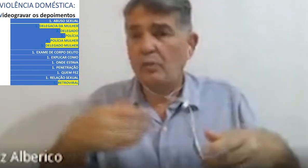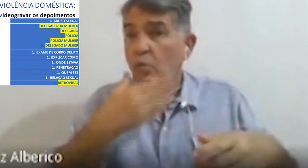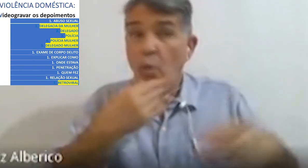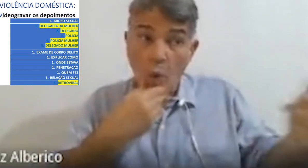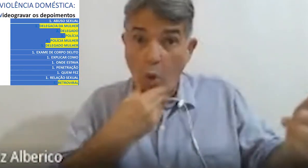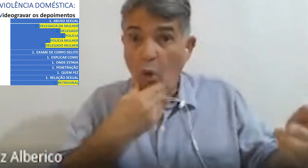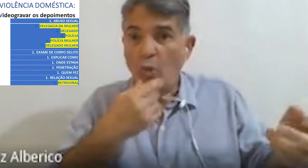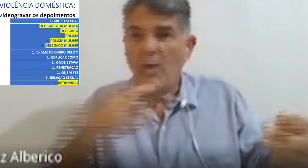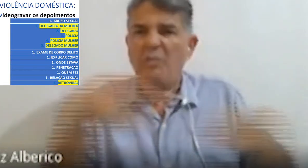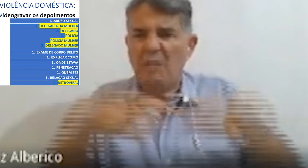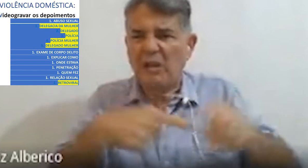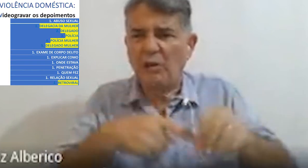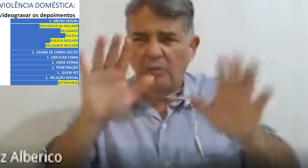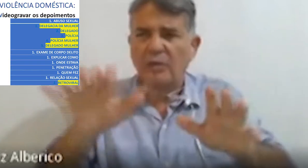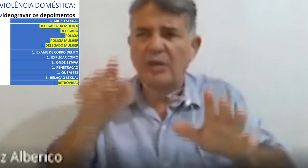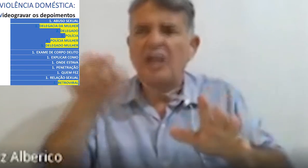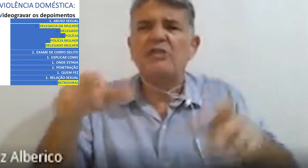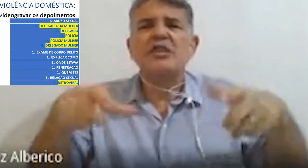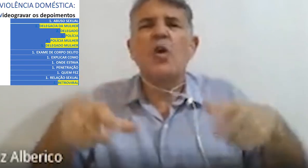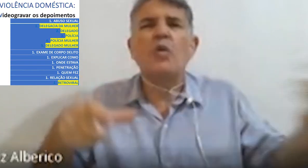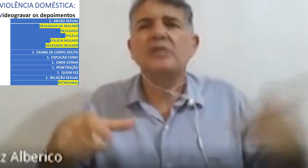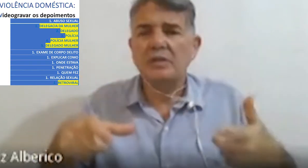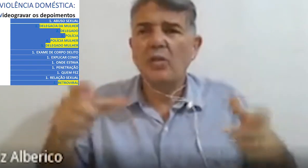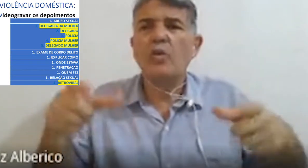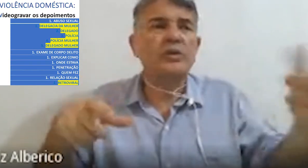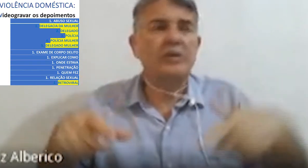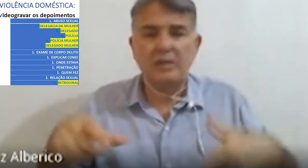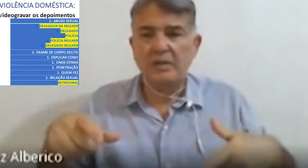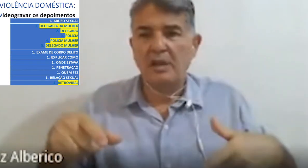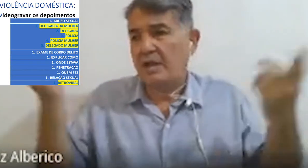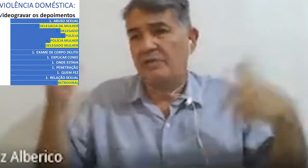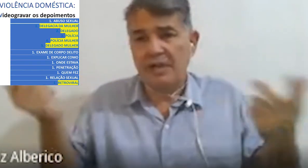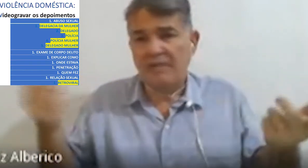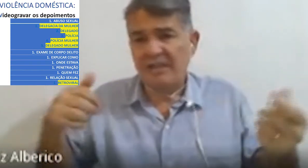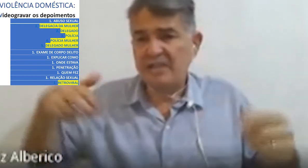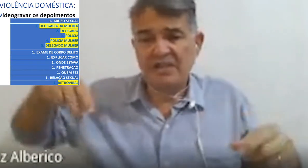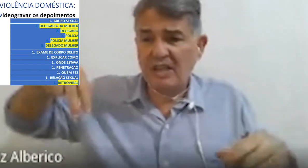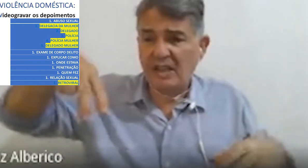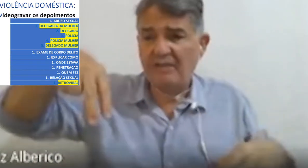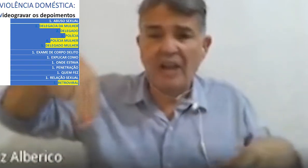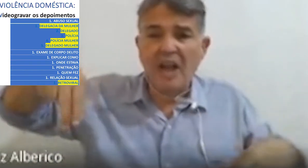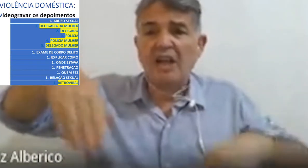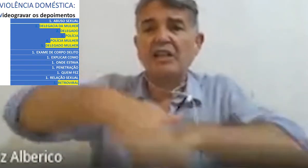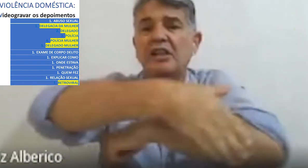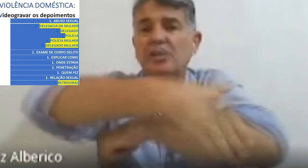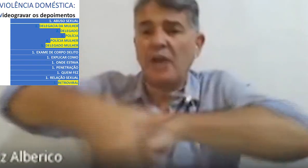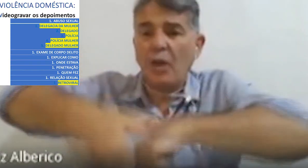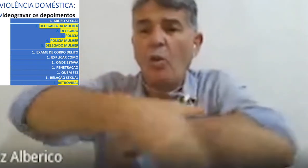o homem meteu. E você, onde? Onde? Aí ela vai dizer se ela estava andando na